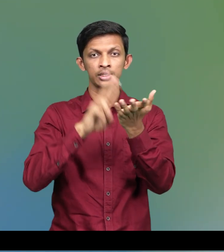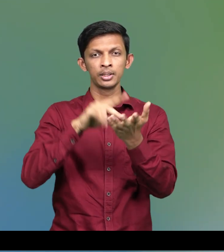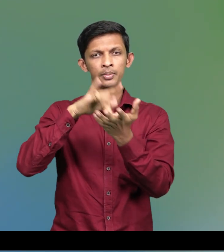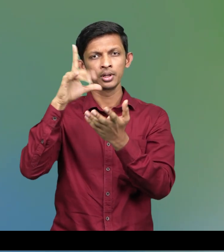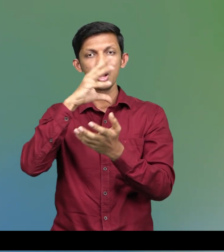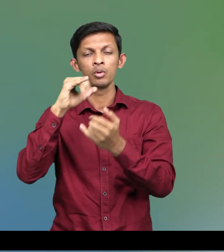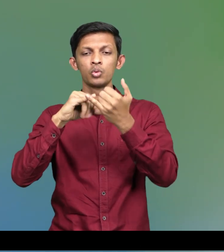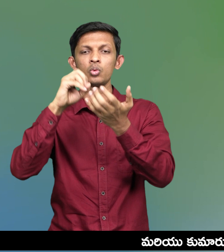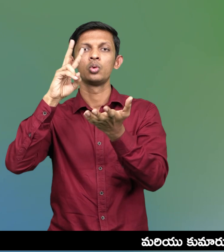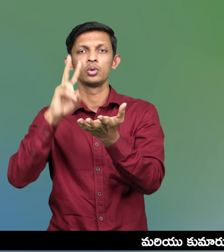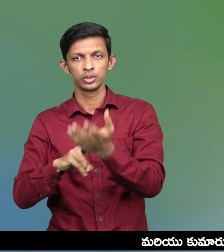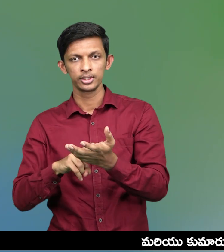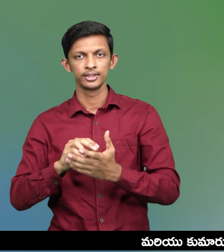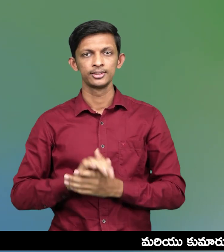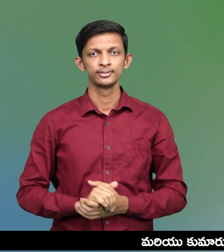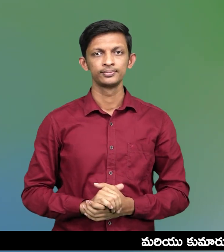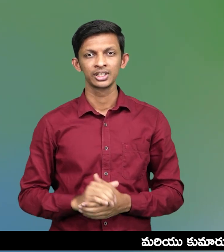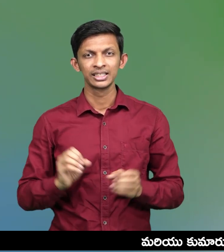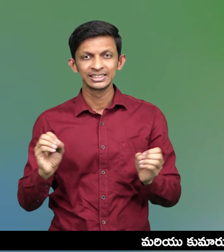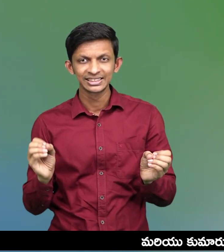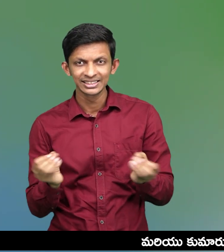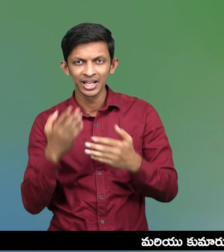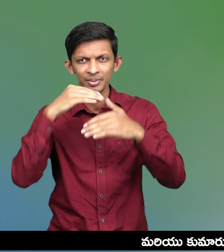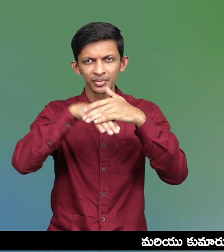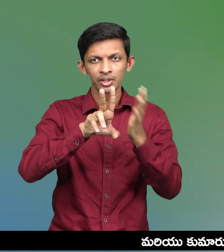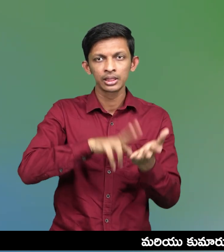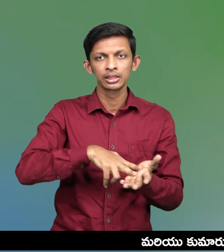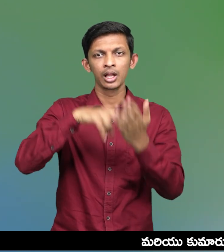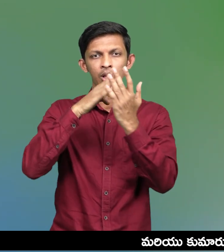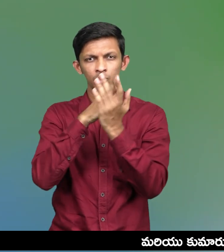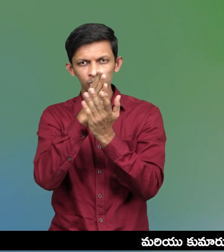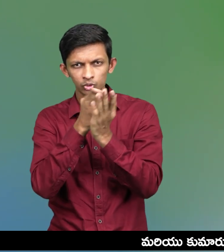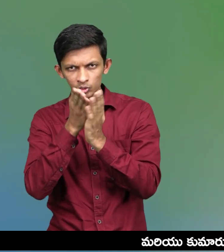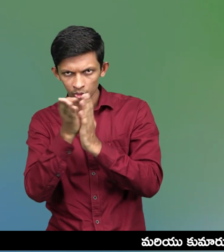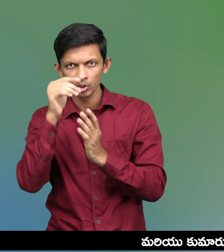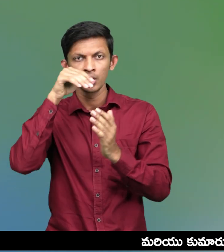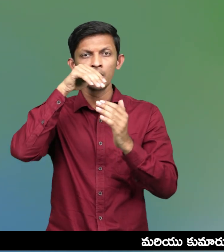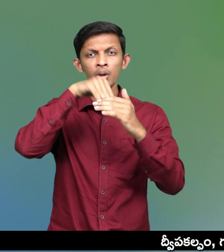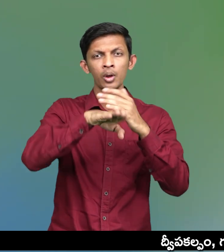కెన్ మరియు కుమారుడు ఉత్తర భాగంలో ఉద్భవించింది.